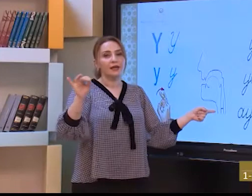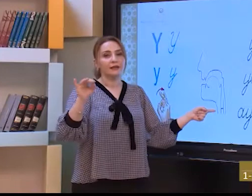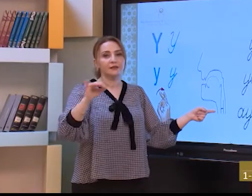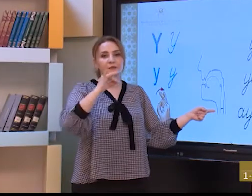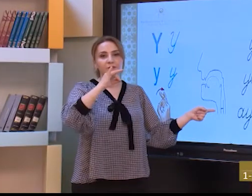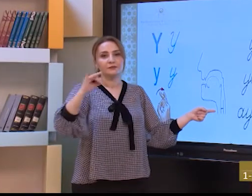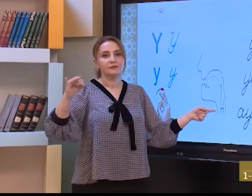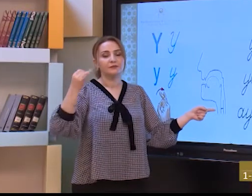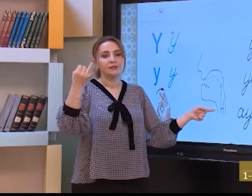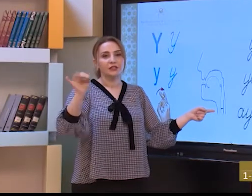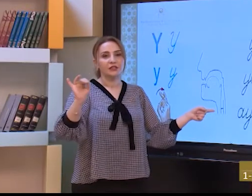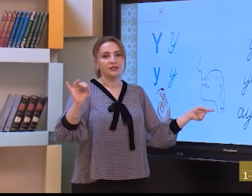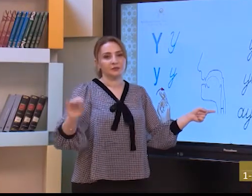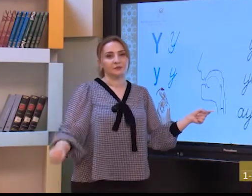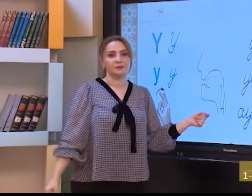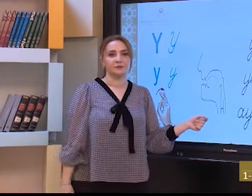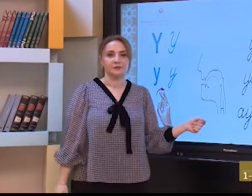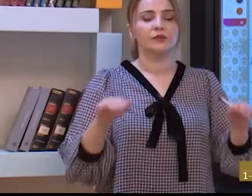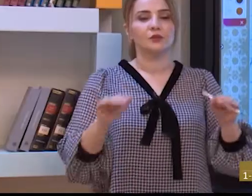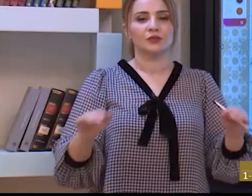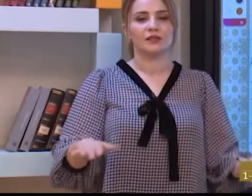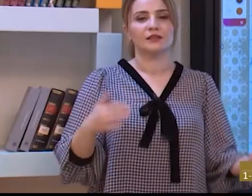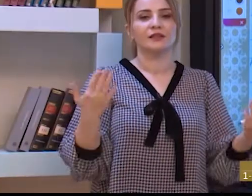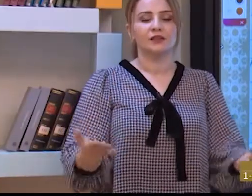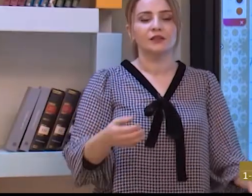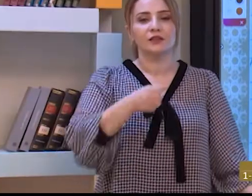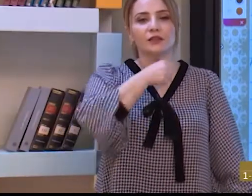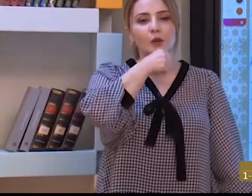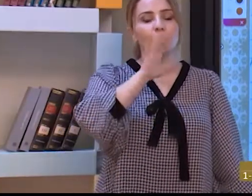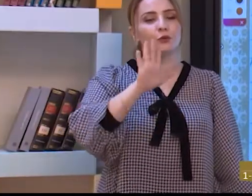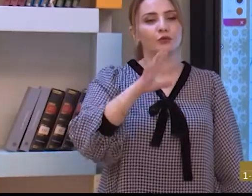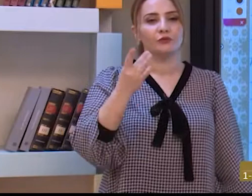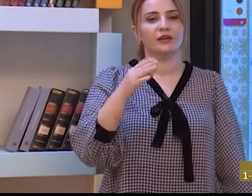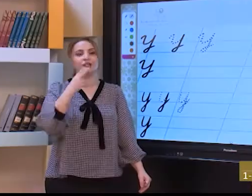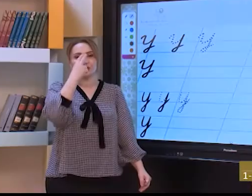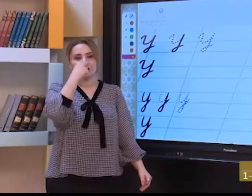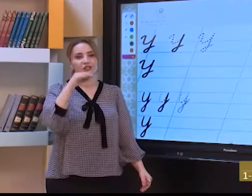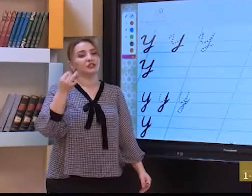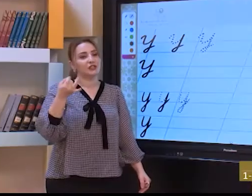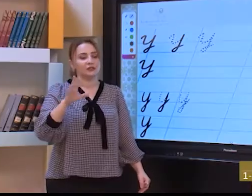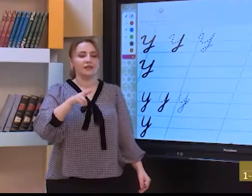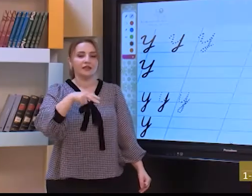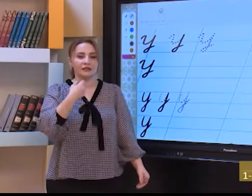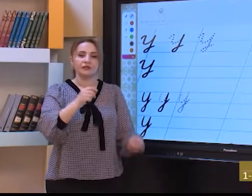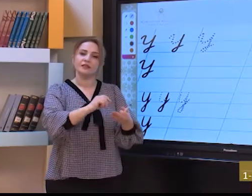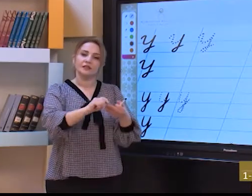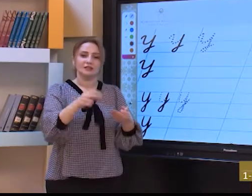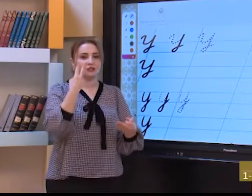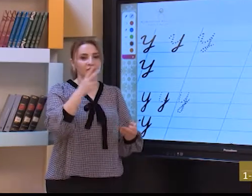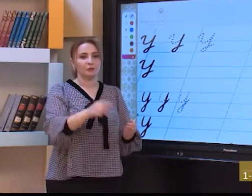əy, iy. Uşaqlar, indi böyük və kiçik y hərfinin yazılışına